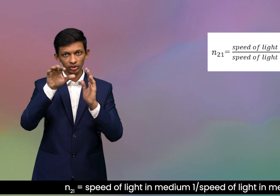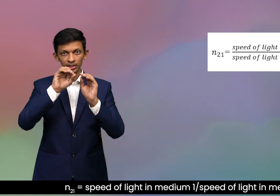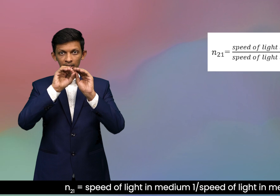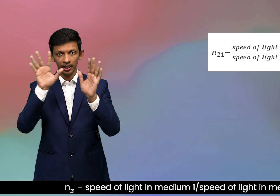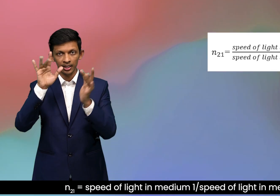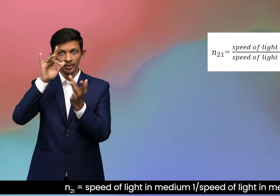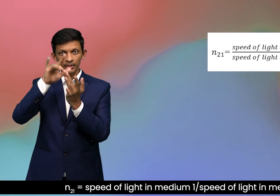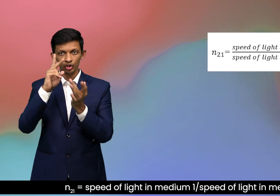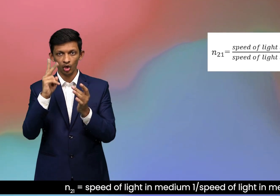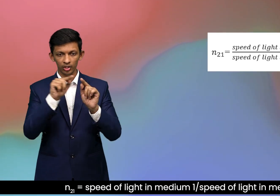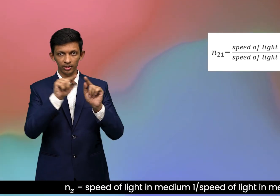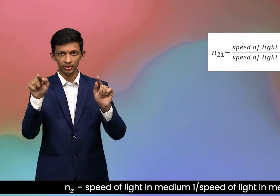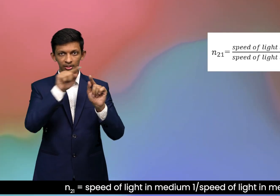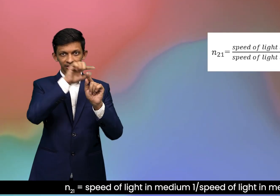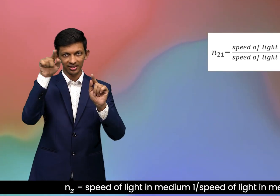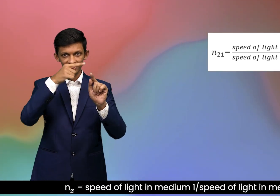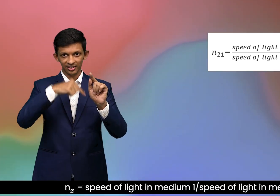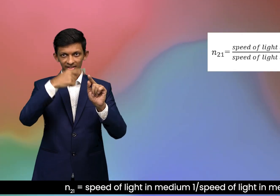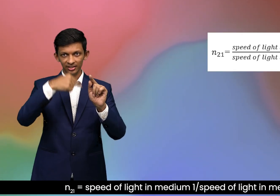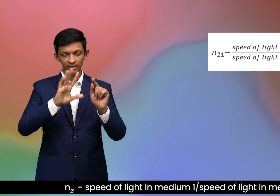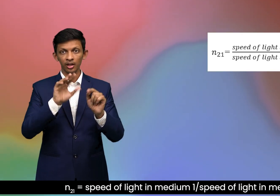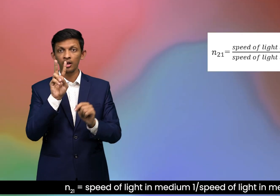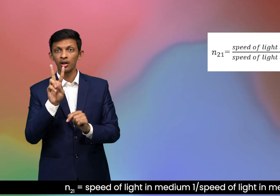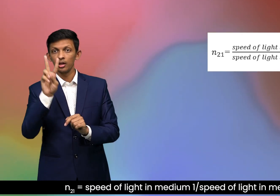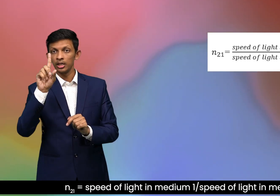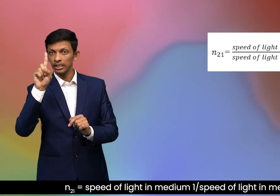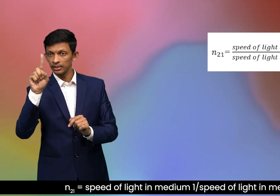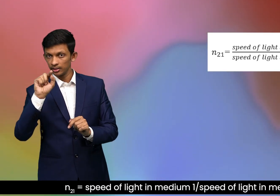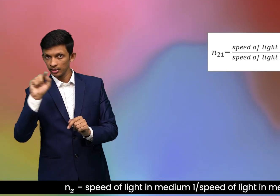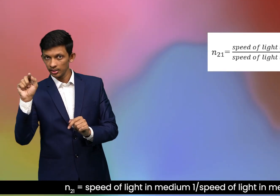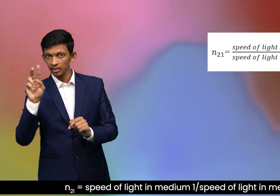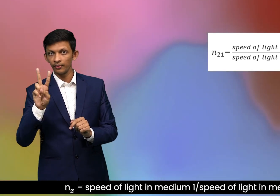medium 2 is equal to V1 divided by V2